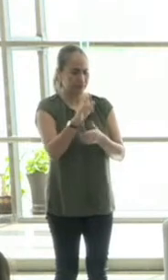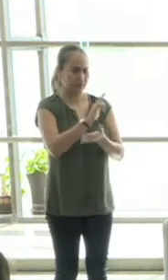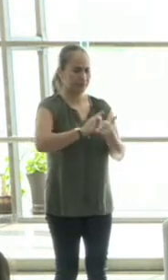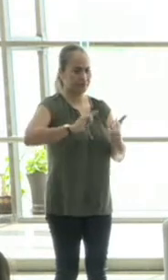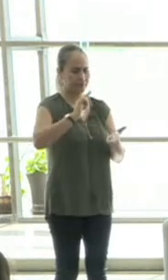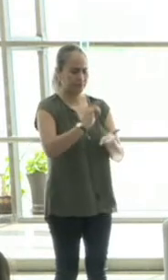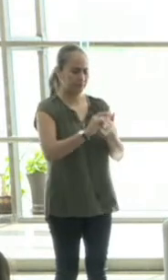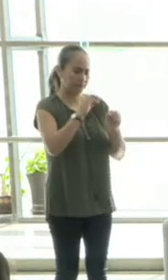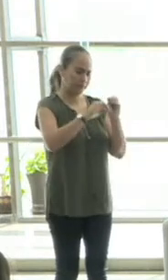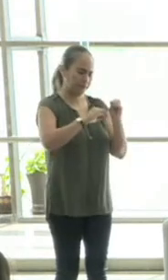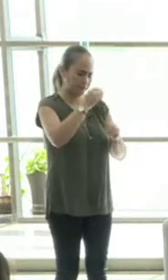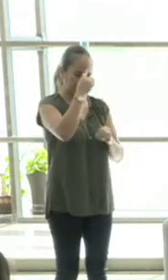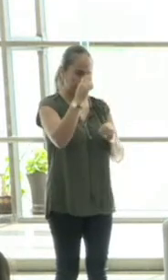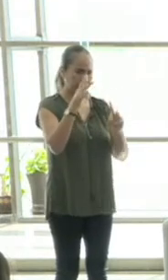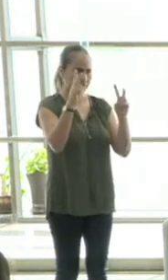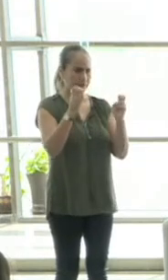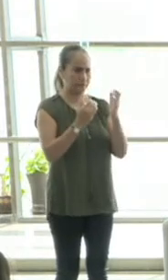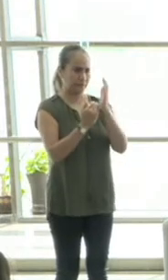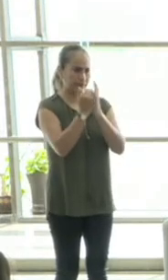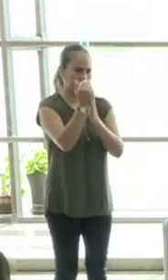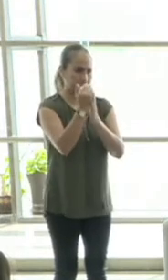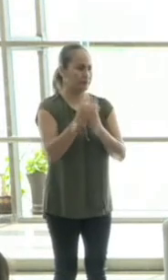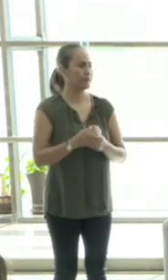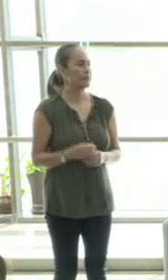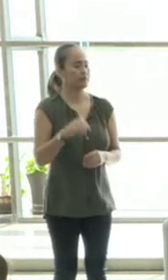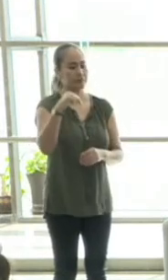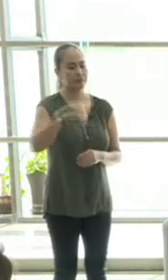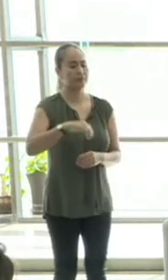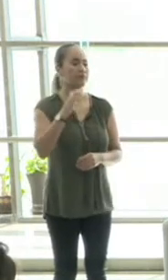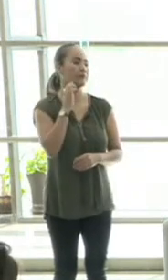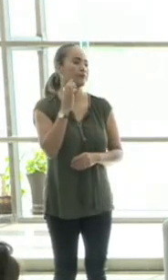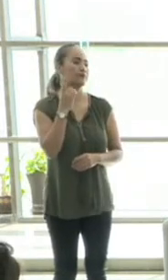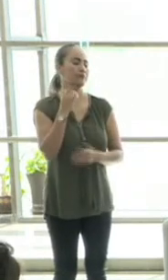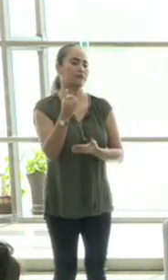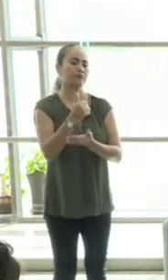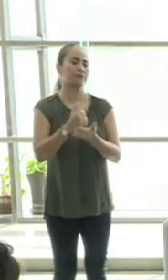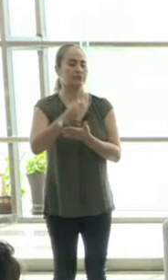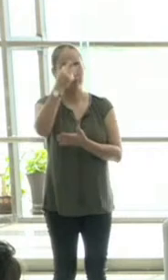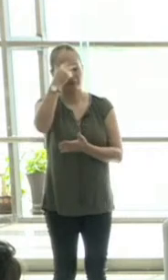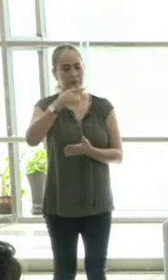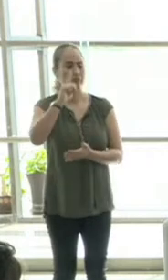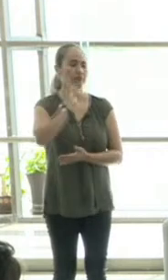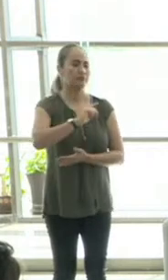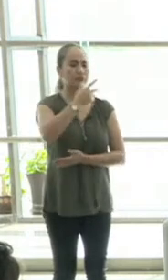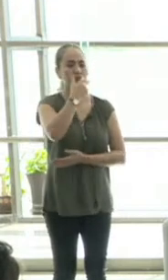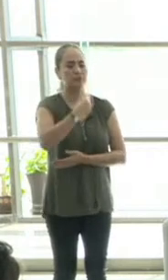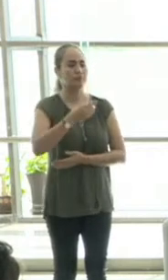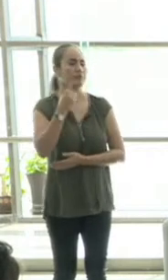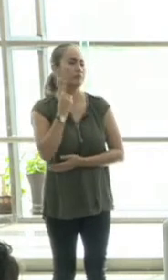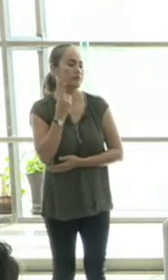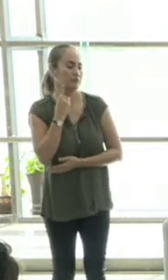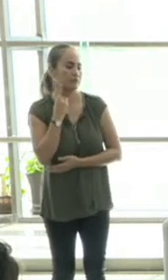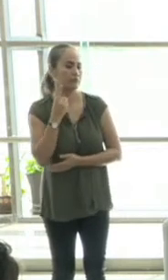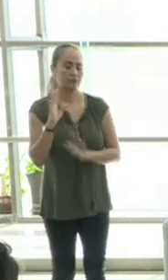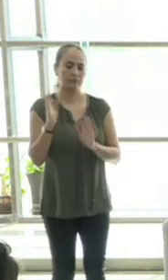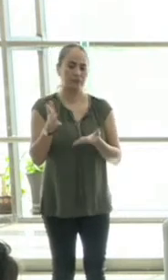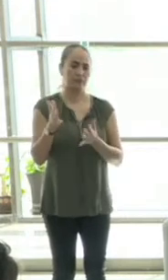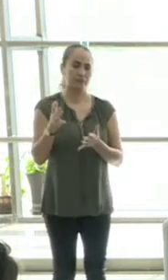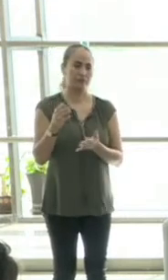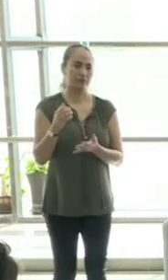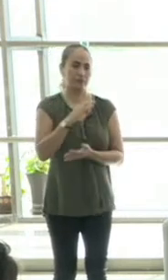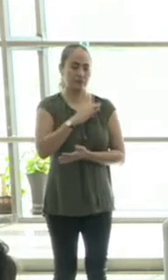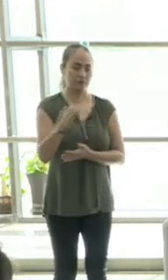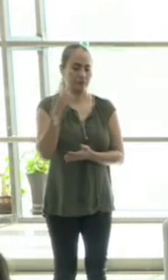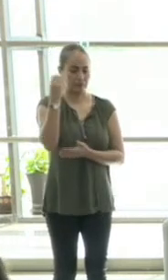avanzar en estos temas y es relevante porque en el congreso de la Ciudad de México por ejemplo las diputadas y los diputados ahora que ya El Congreso de la Ciudad de México puede